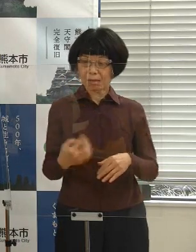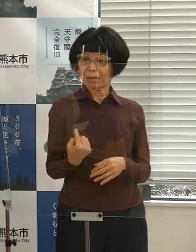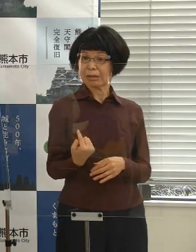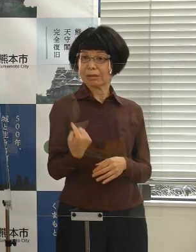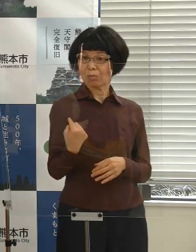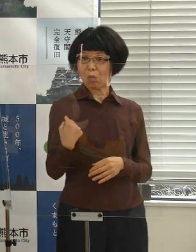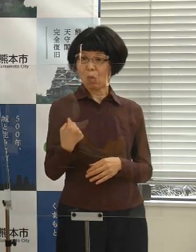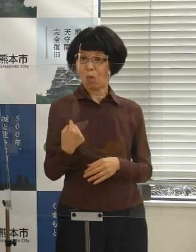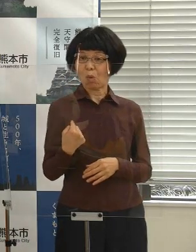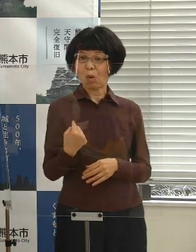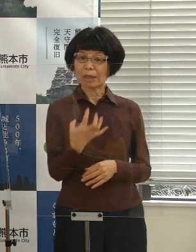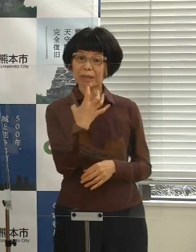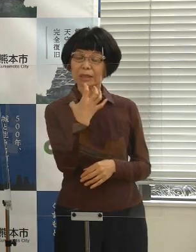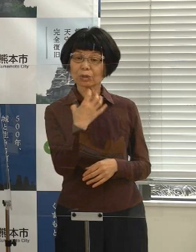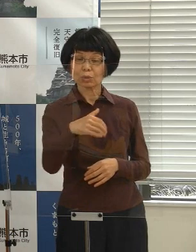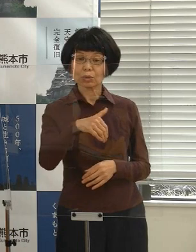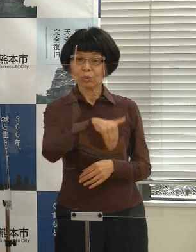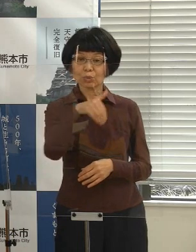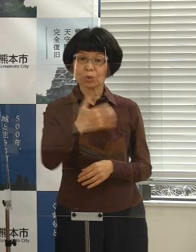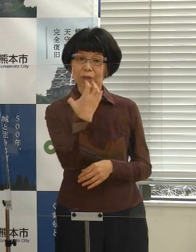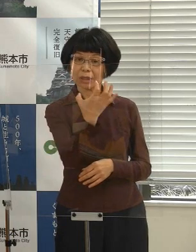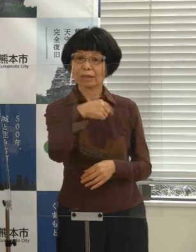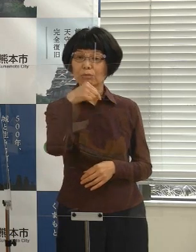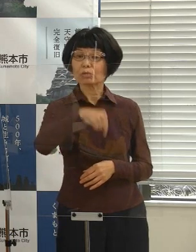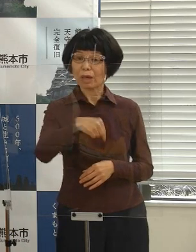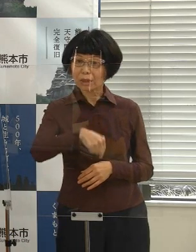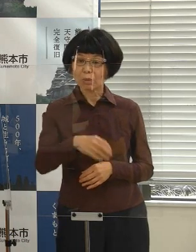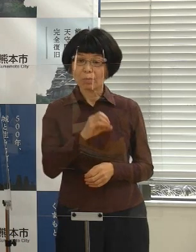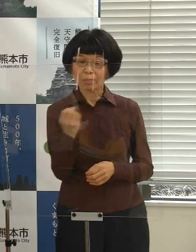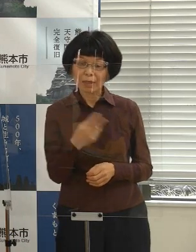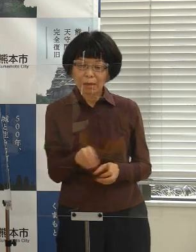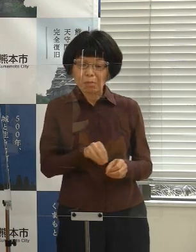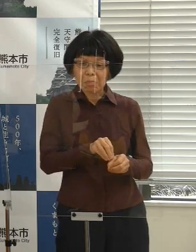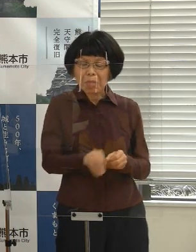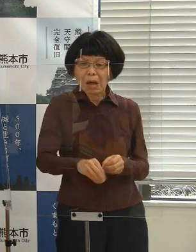日交通事業管理者の方にですね、この、